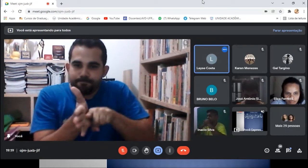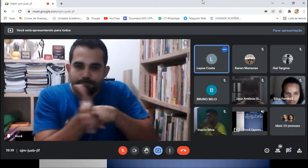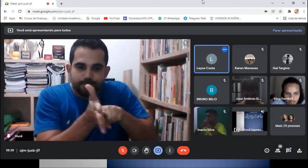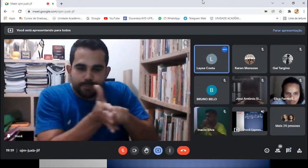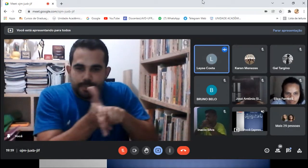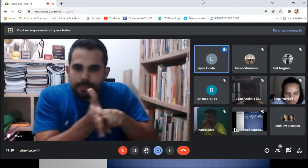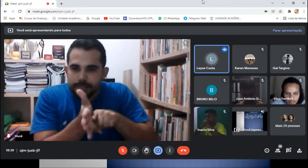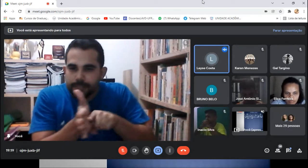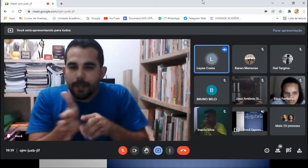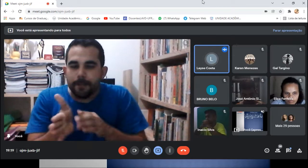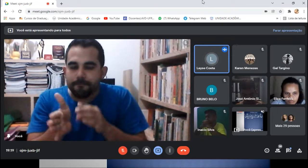e pesquisa.